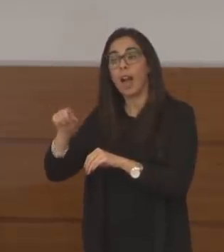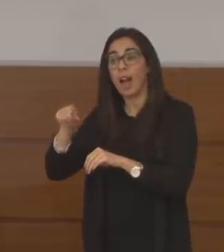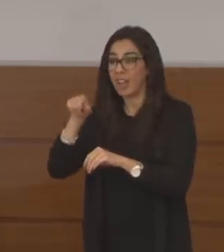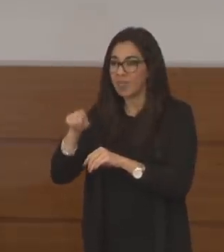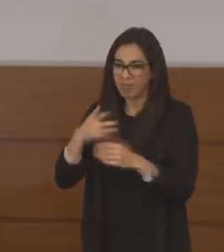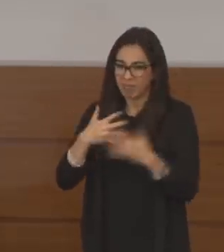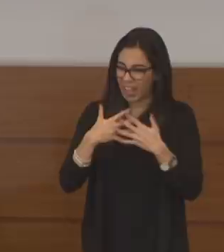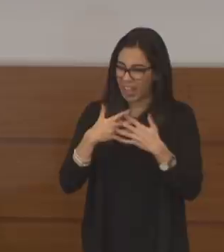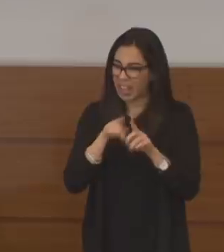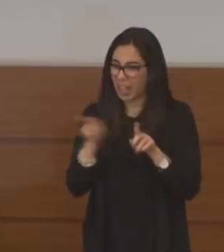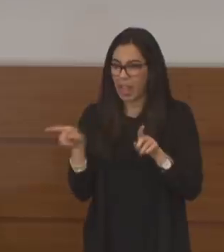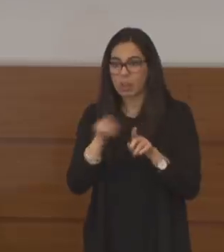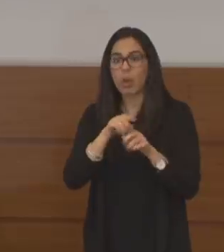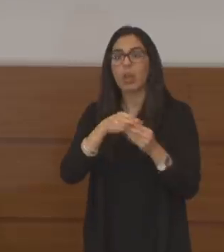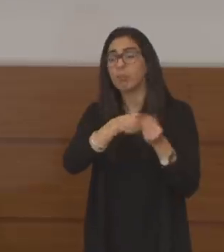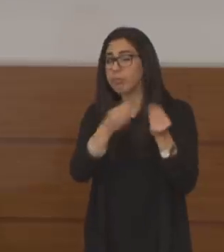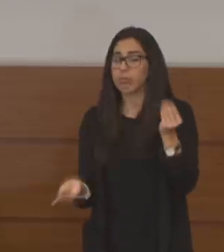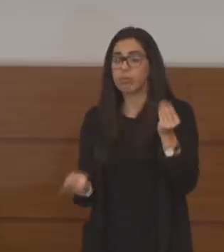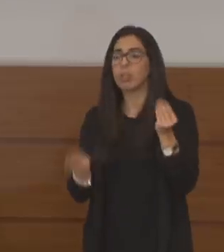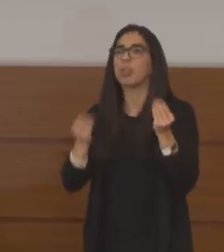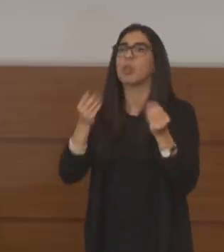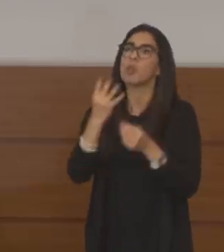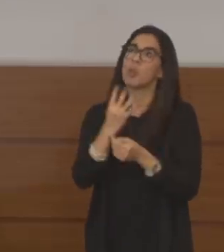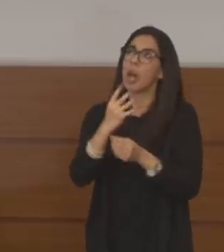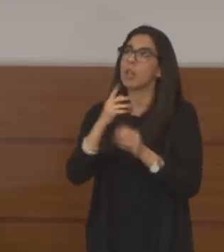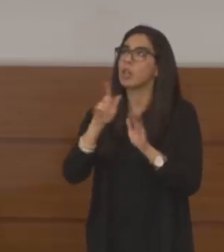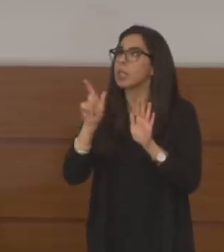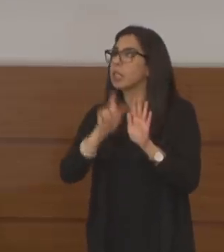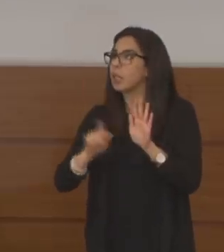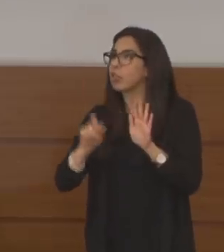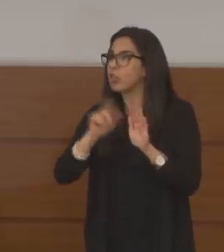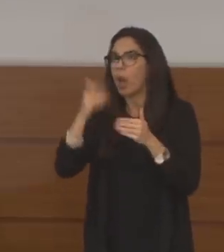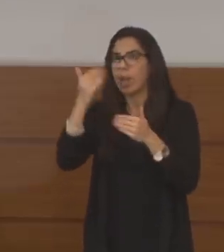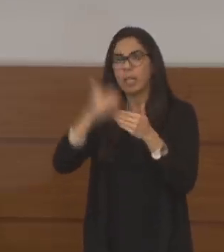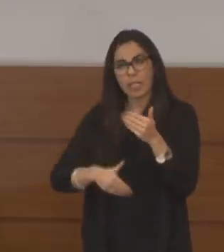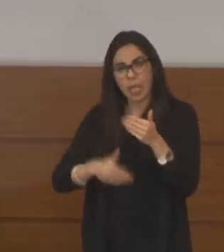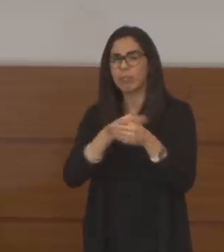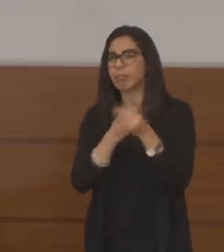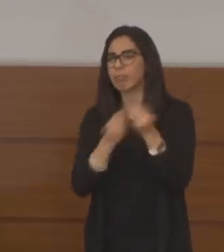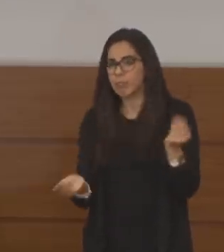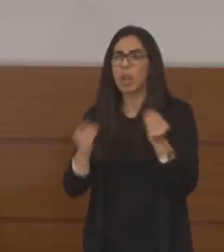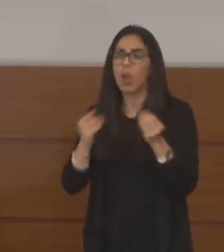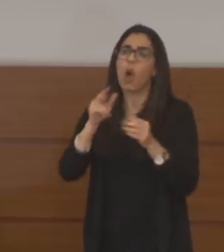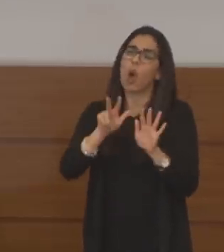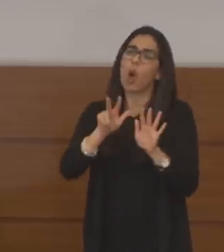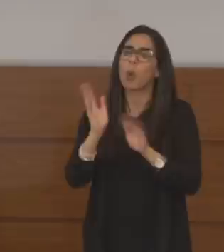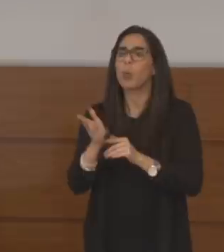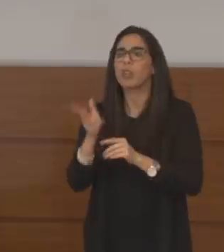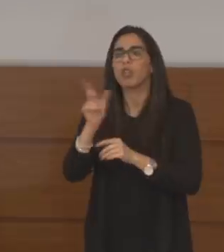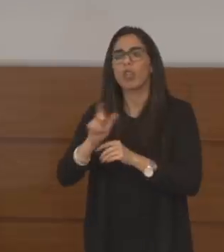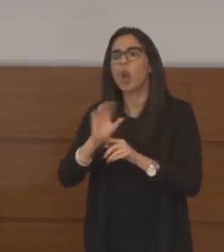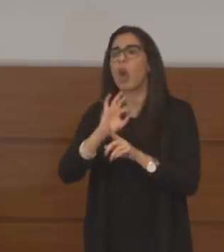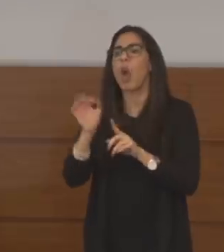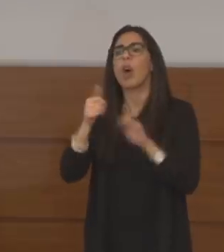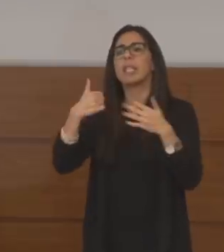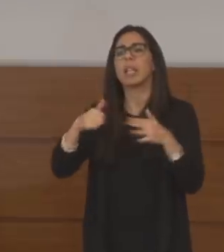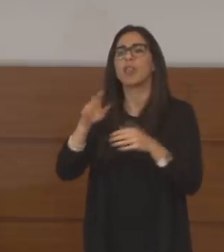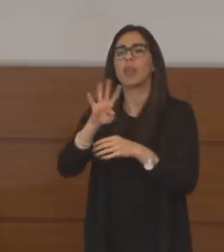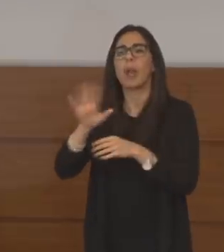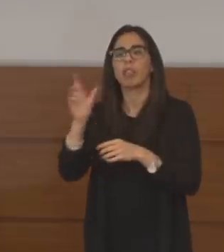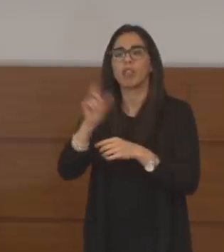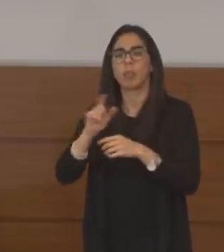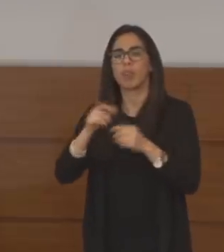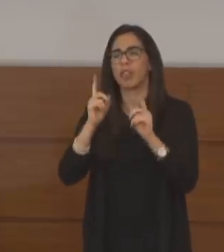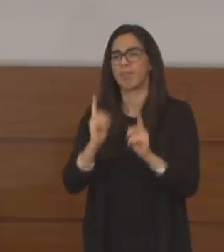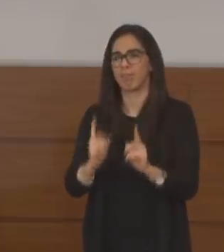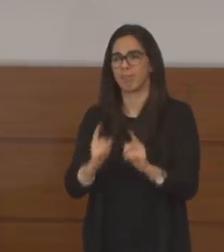tra i 4 e 7 giorni gli otto ei quindici giorni e 16 45 giorni noi stiamo proseguendo con l'acquisizione